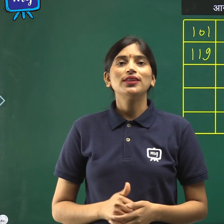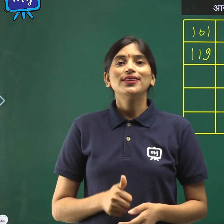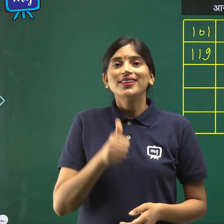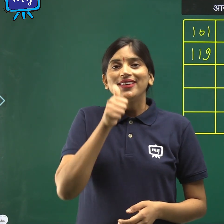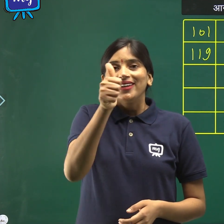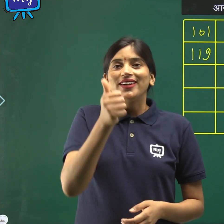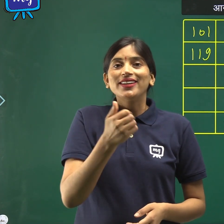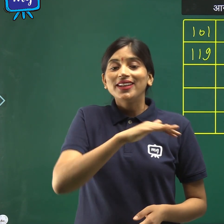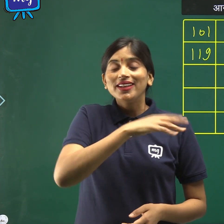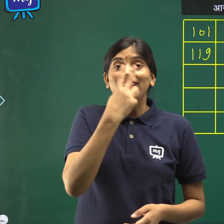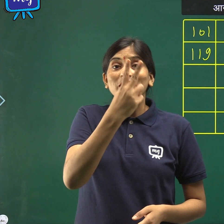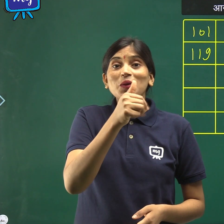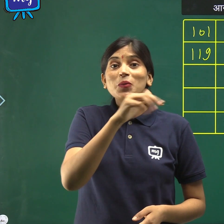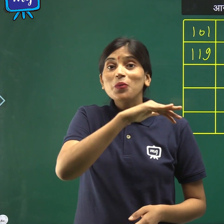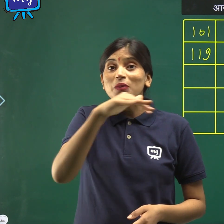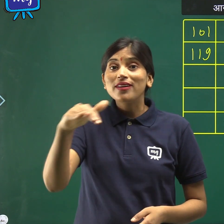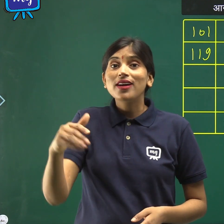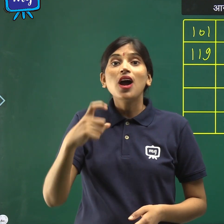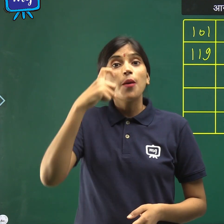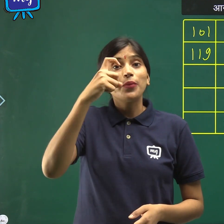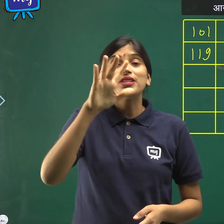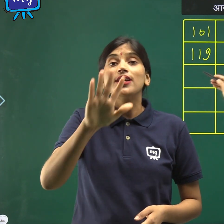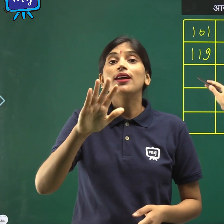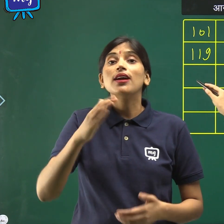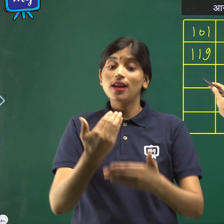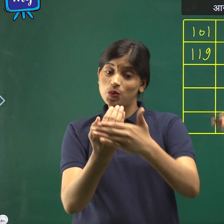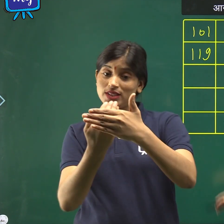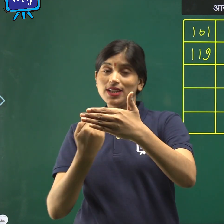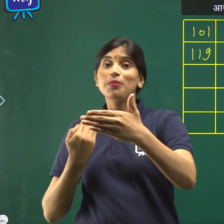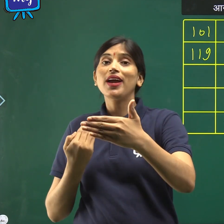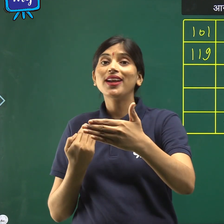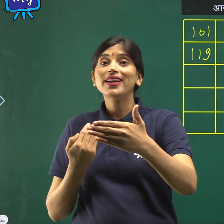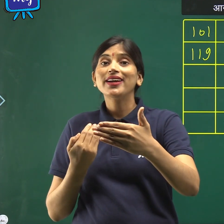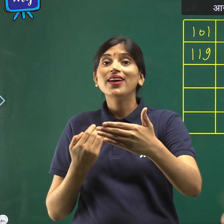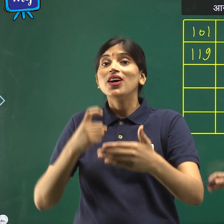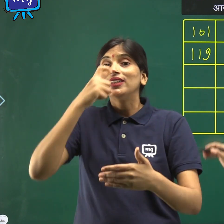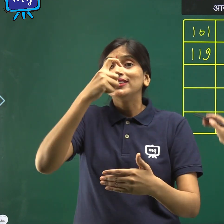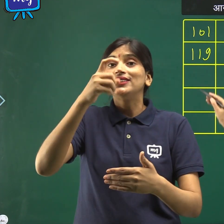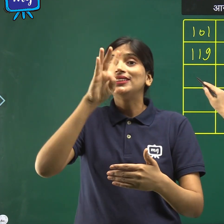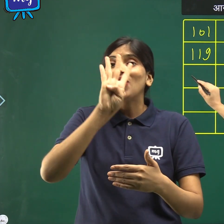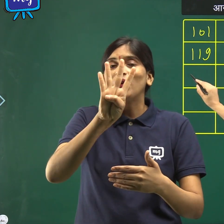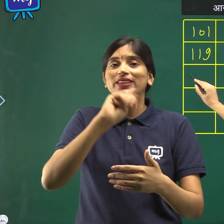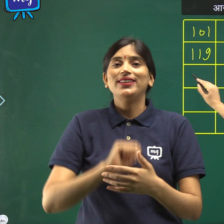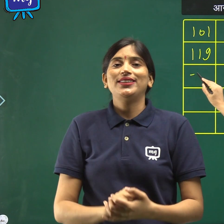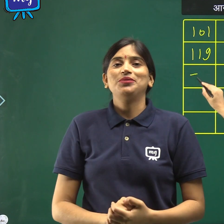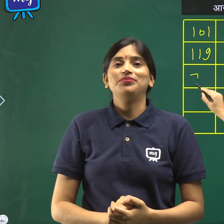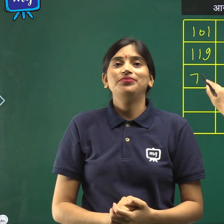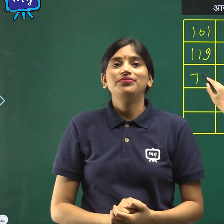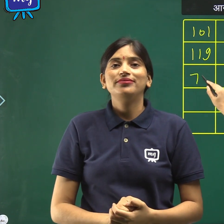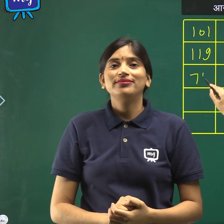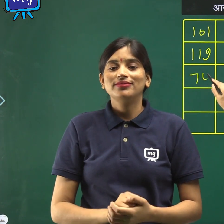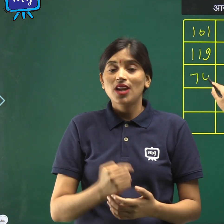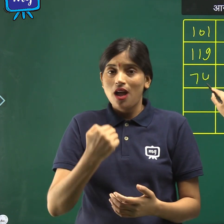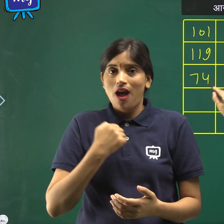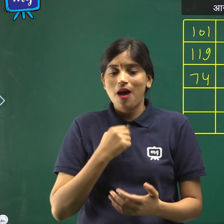देखो बच्चों, 75, उससे ठीक पहले कितने आएंगे? 74